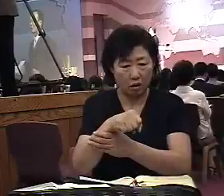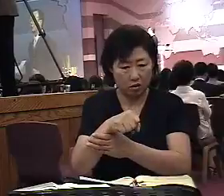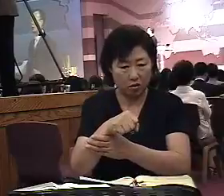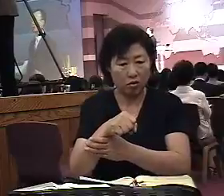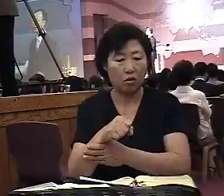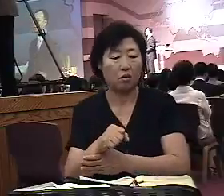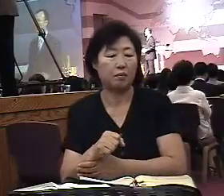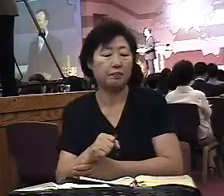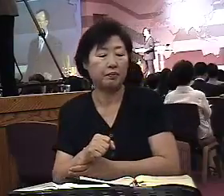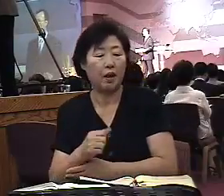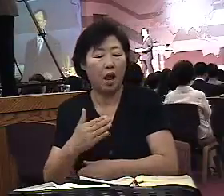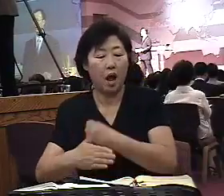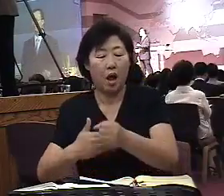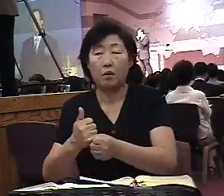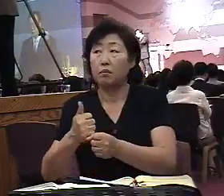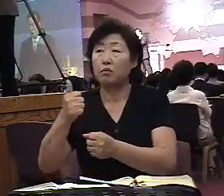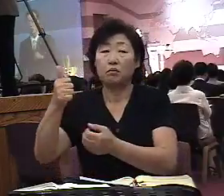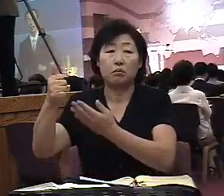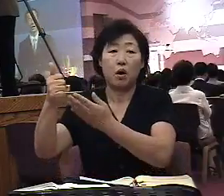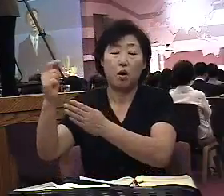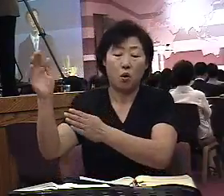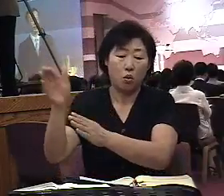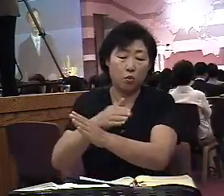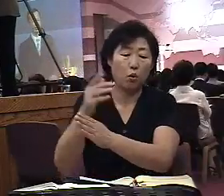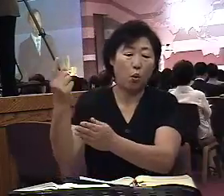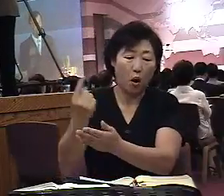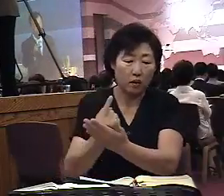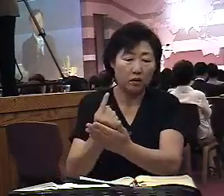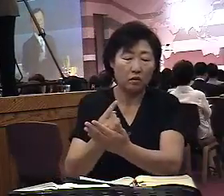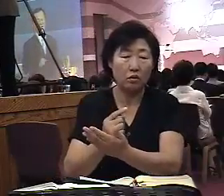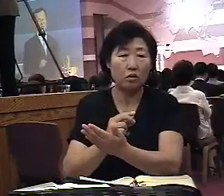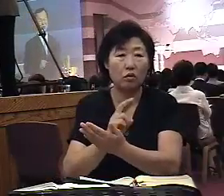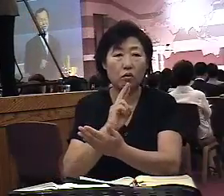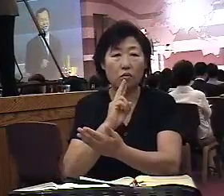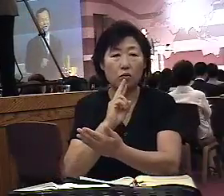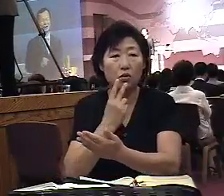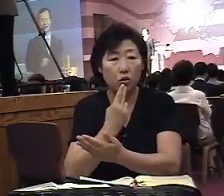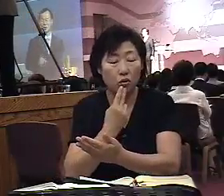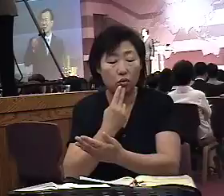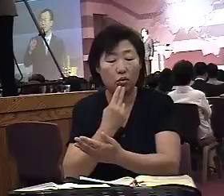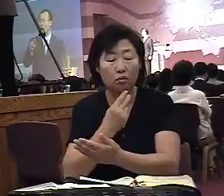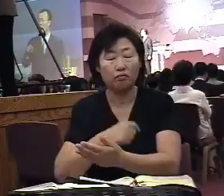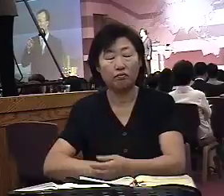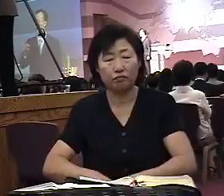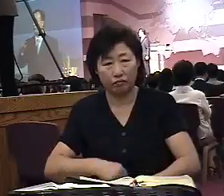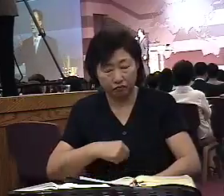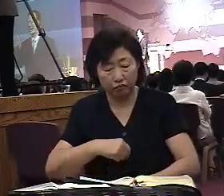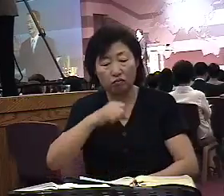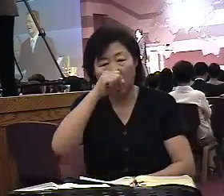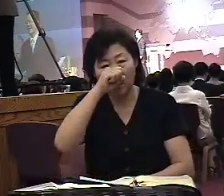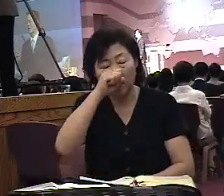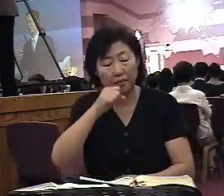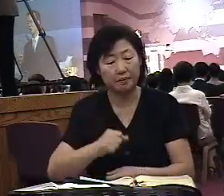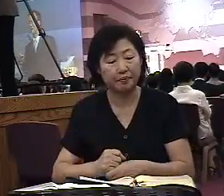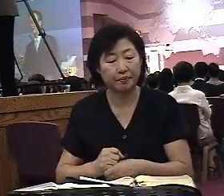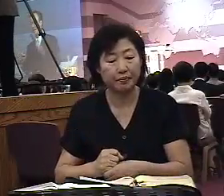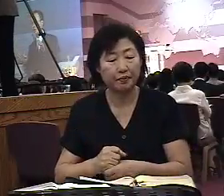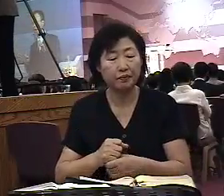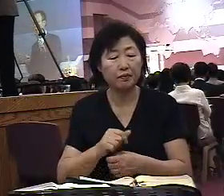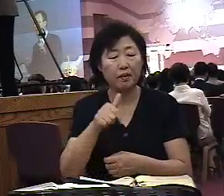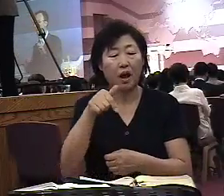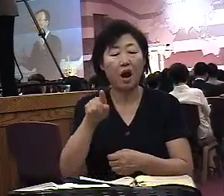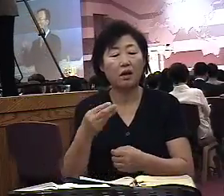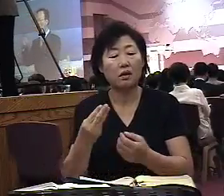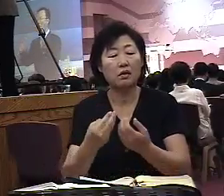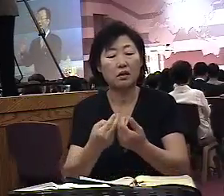하나님께로부터 온 것이 물론 유익하죠. 물론 선하죠. 그래서 사도 바울 똑같은 이 갈라디아서의 저자인